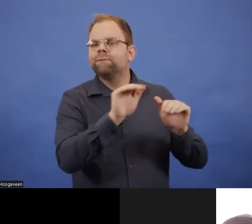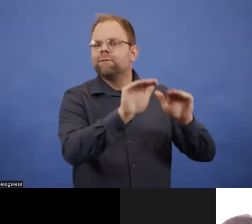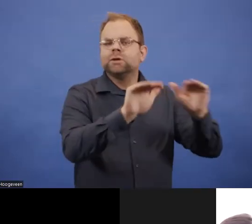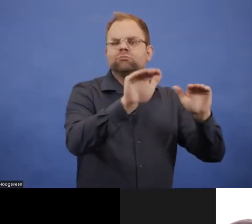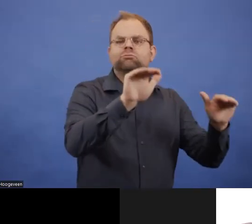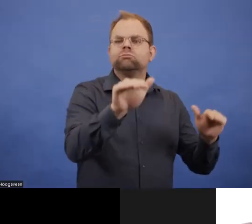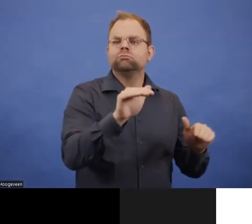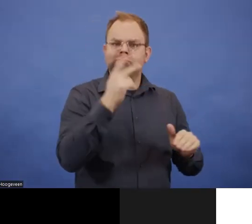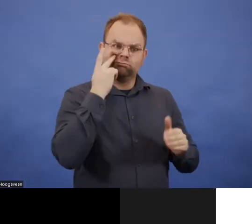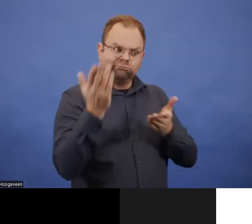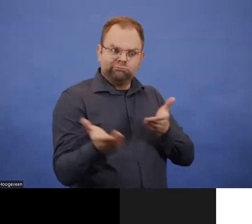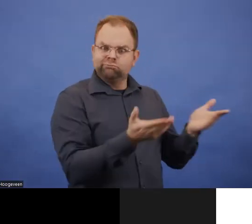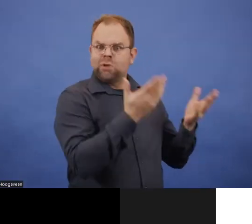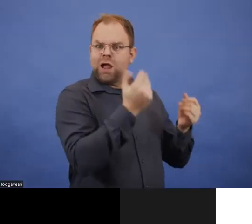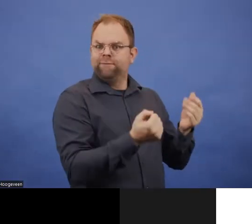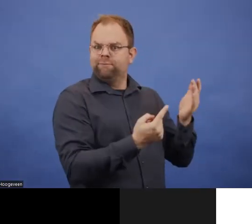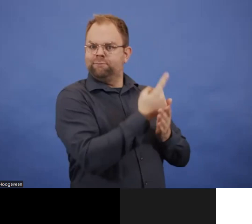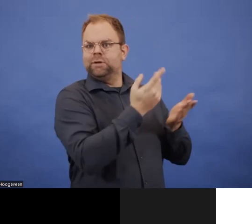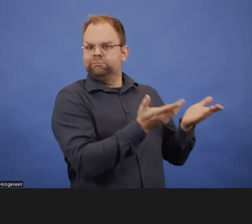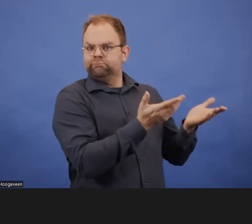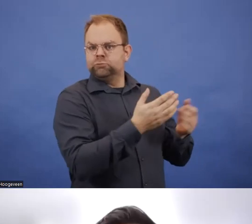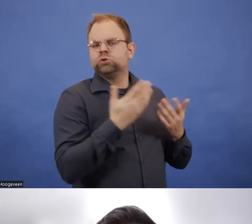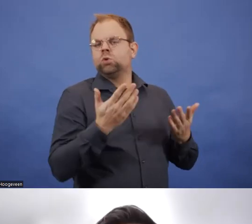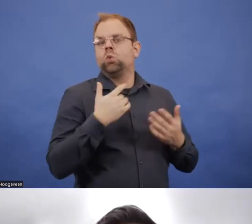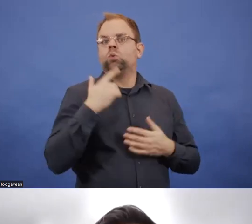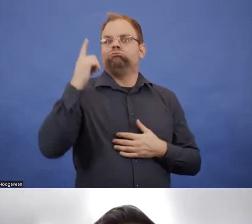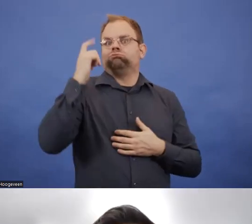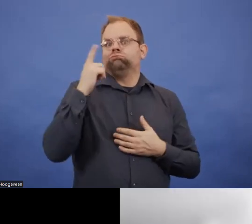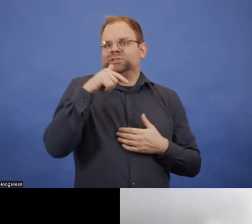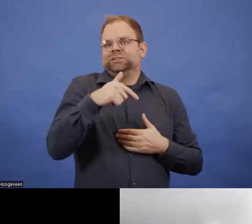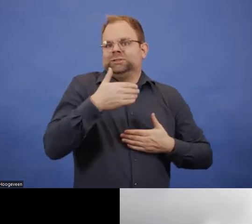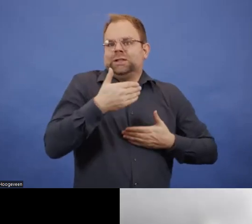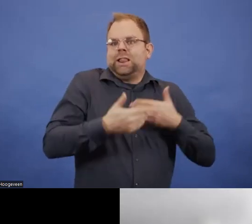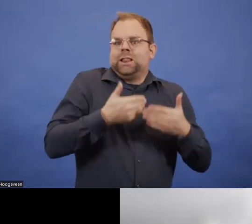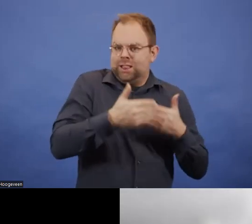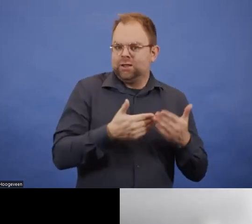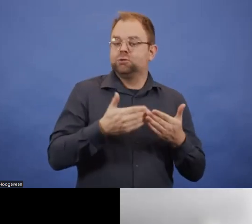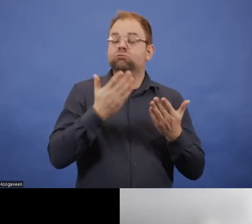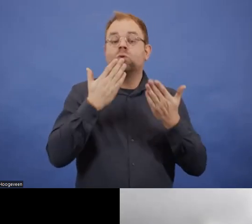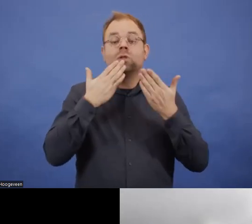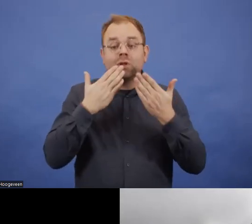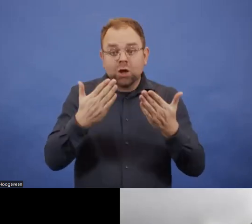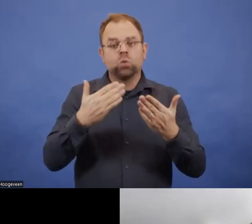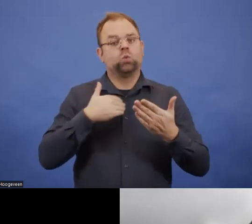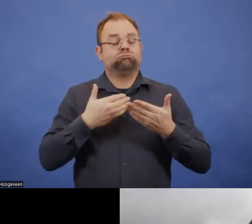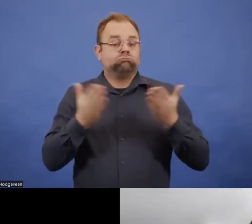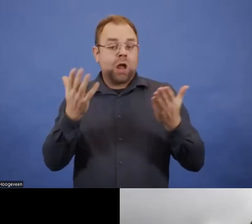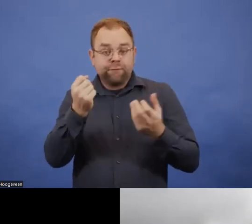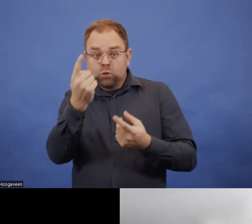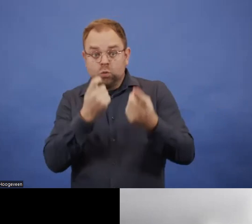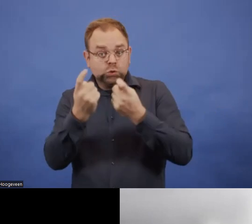de lo que estamos trabajando. Muchísimas gracias. This is Ricardo speaking